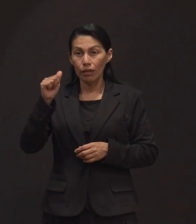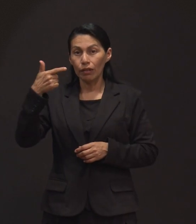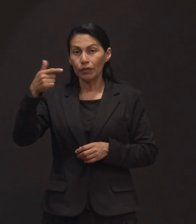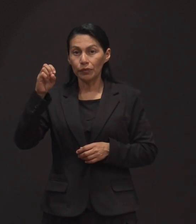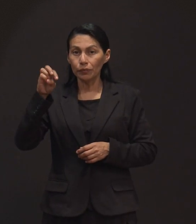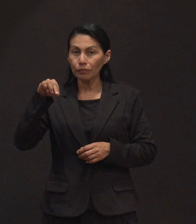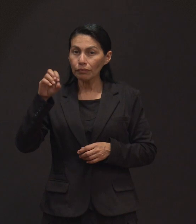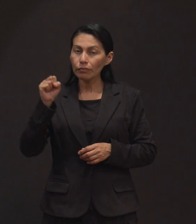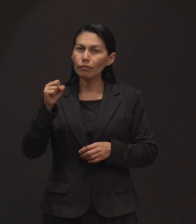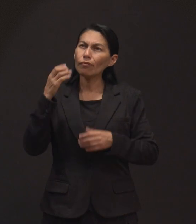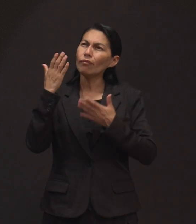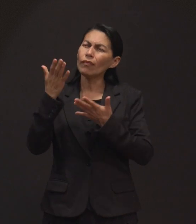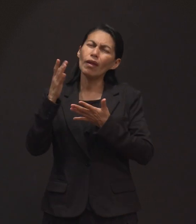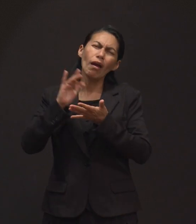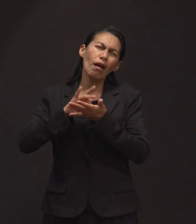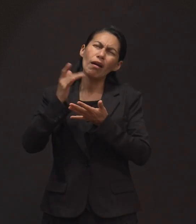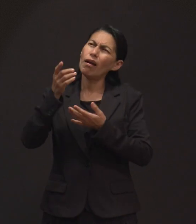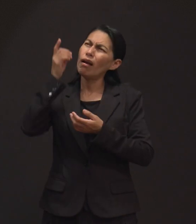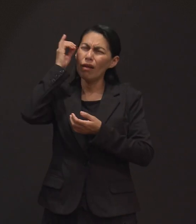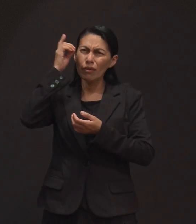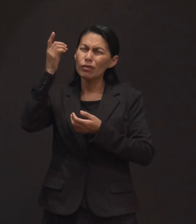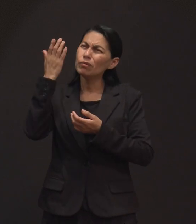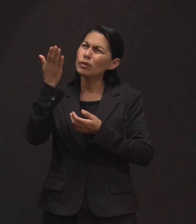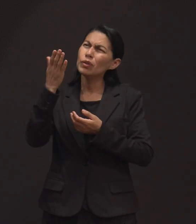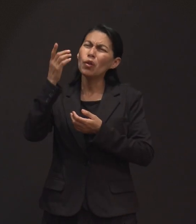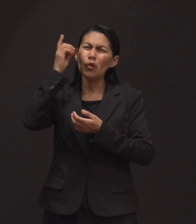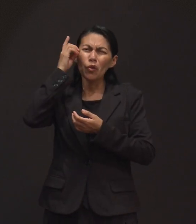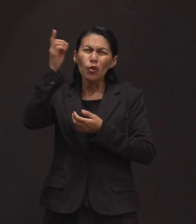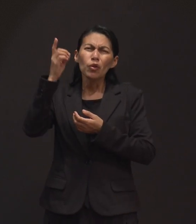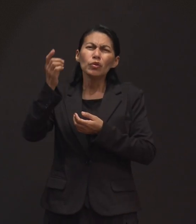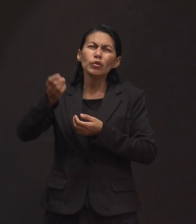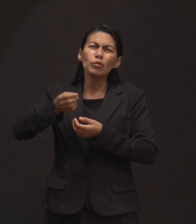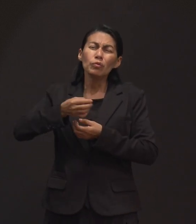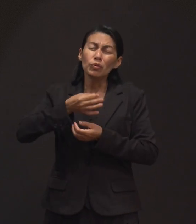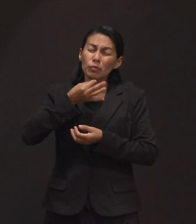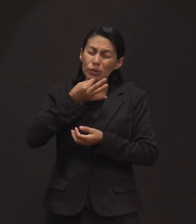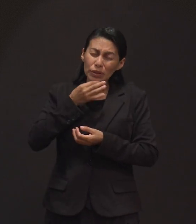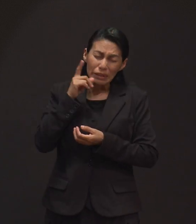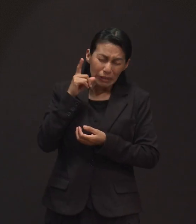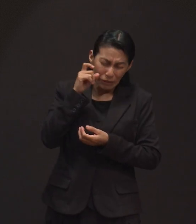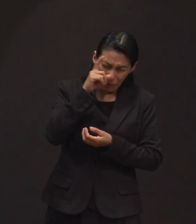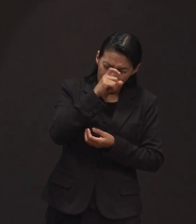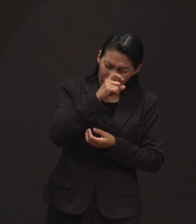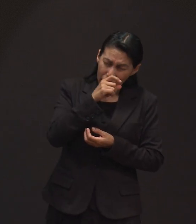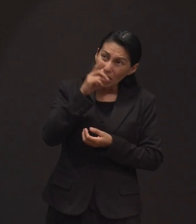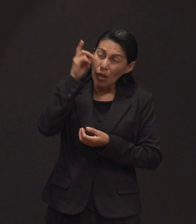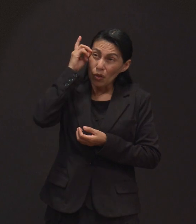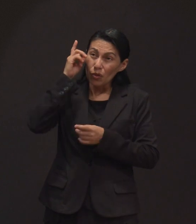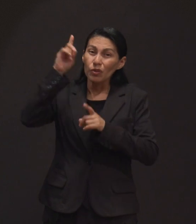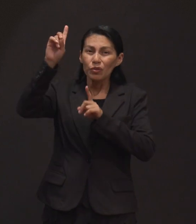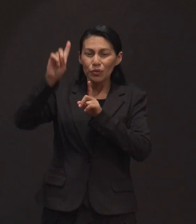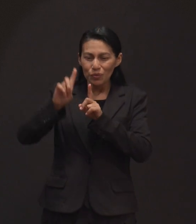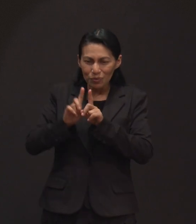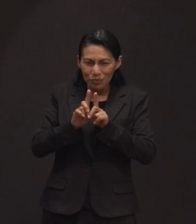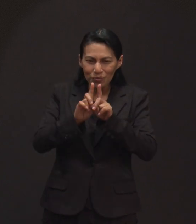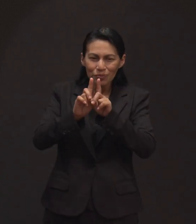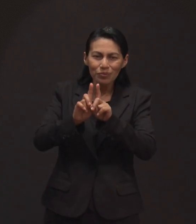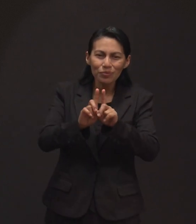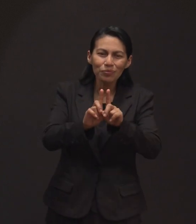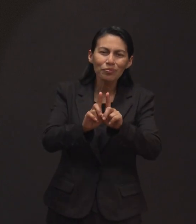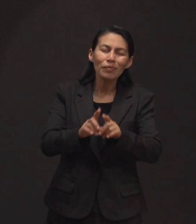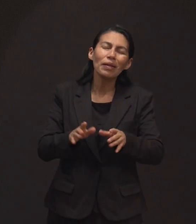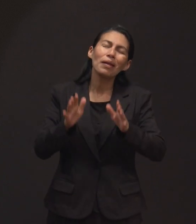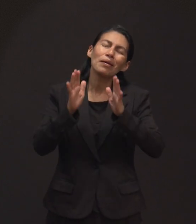cuidados. Y aunque hemos tenido muchos momentos difíciles, Dios ha estado con nosotros. Amén. Amén. Dios